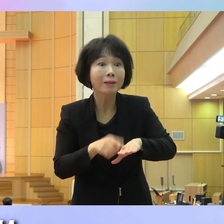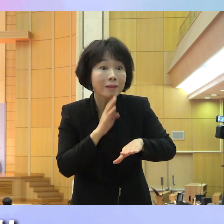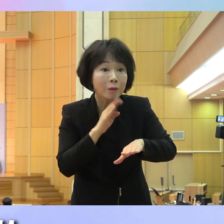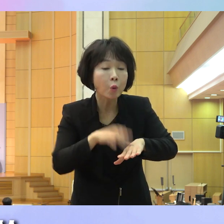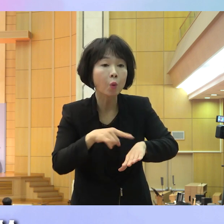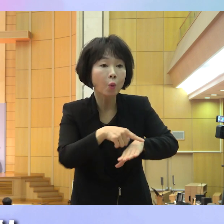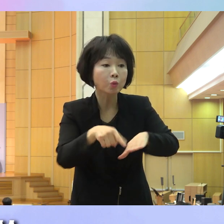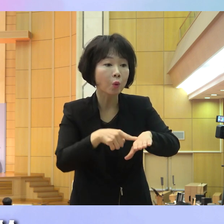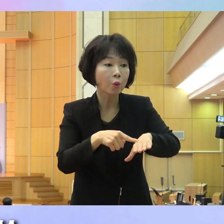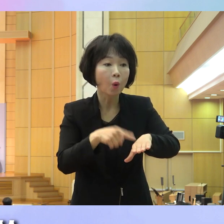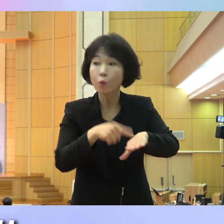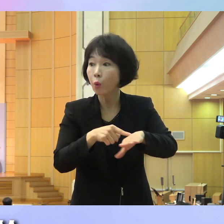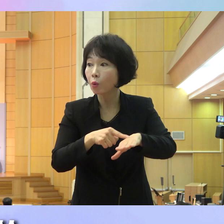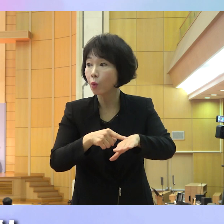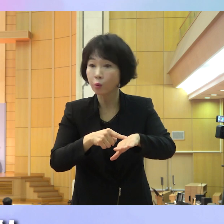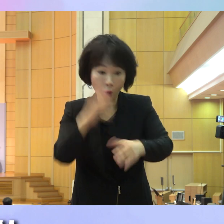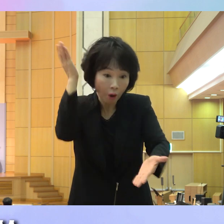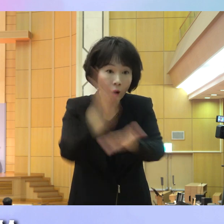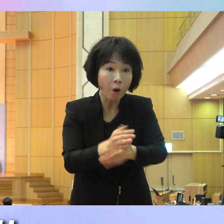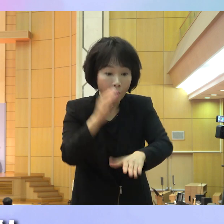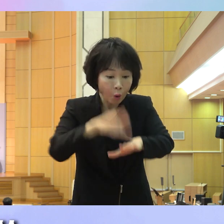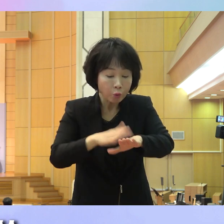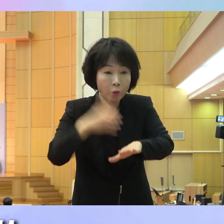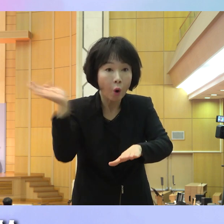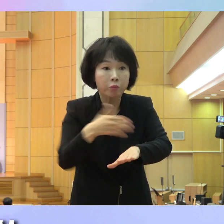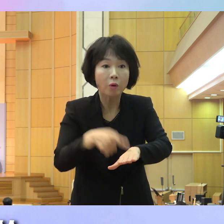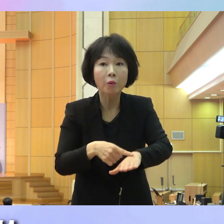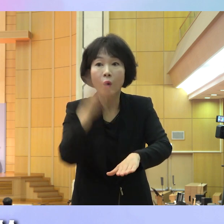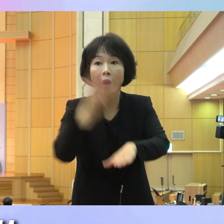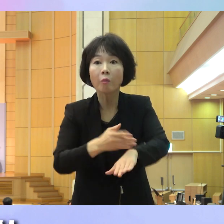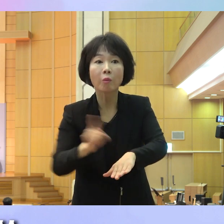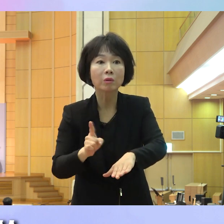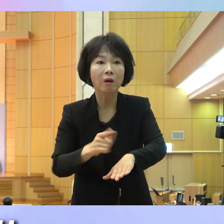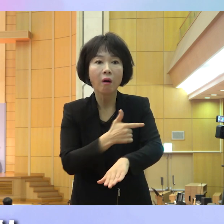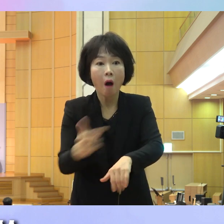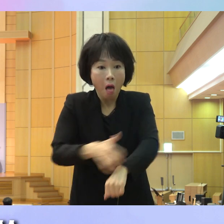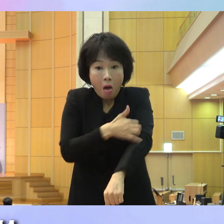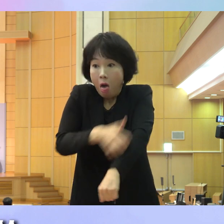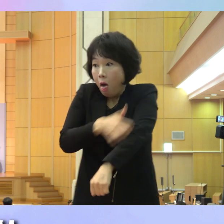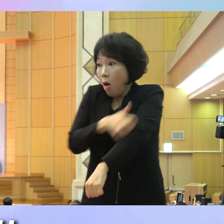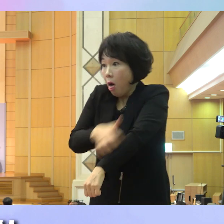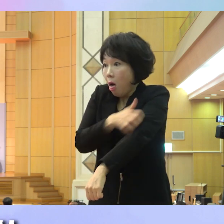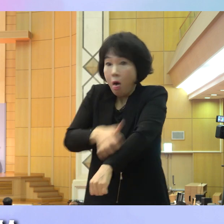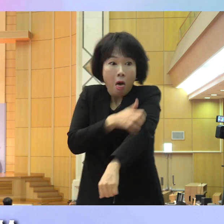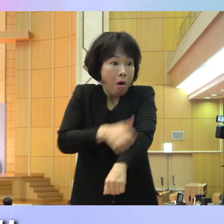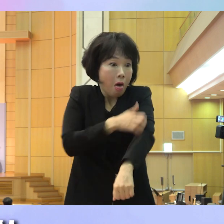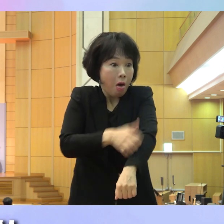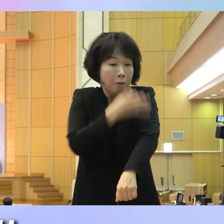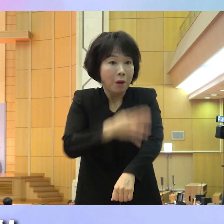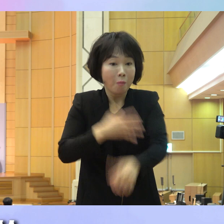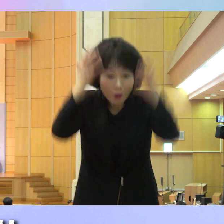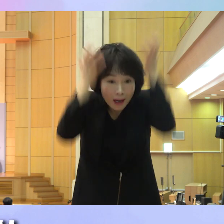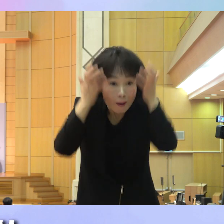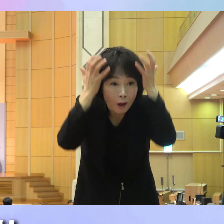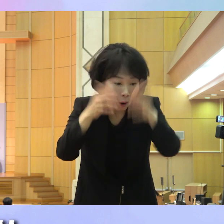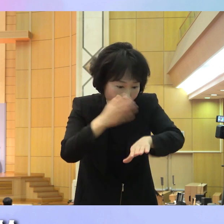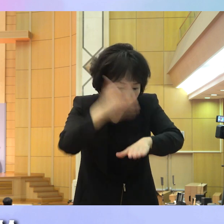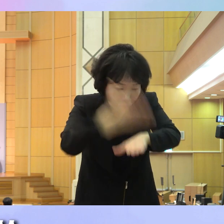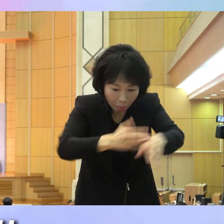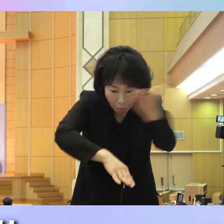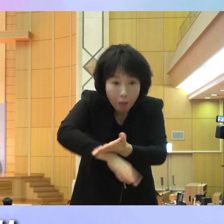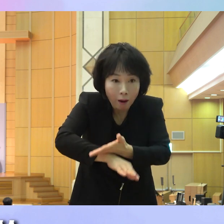손이 없으면 너무너무 불편하고 힘들어요. 머리를 감아도